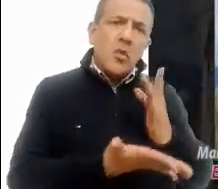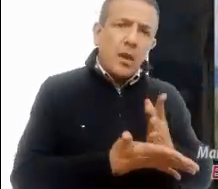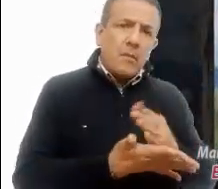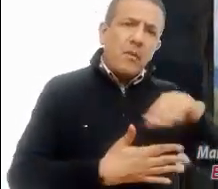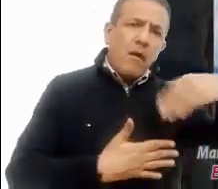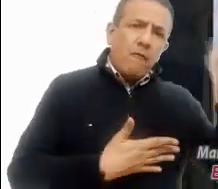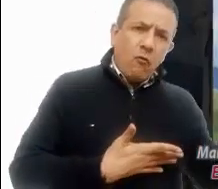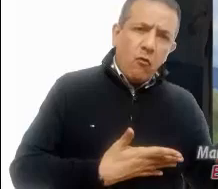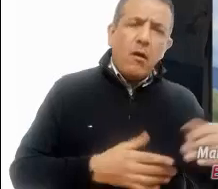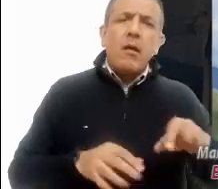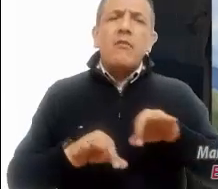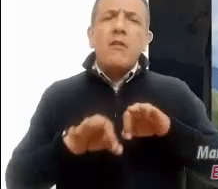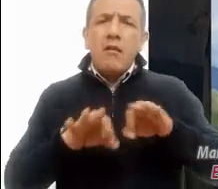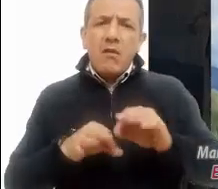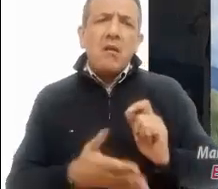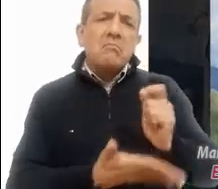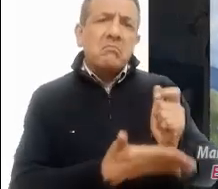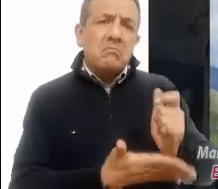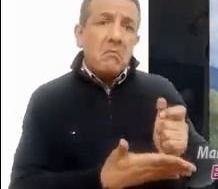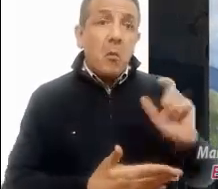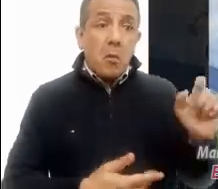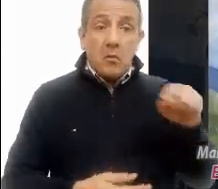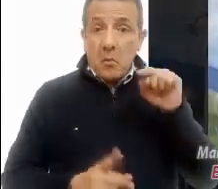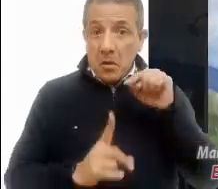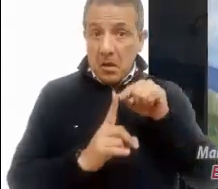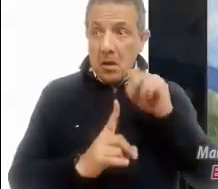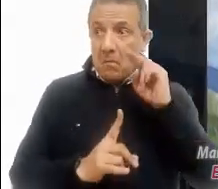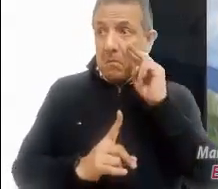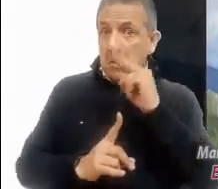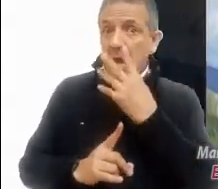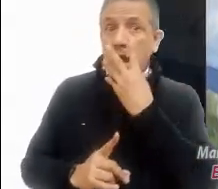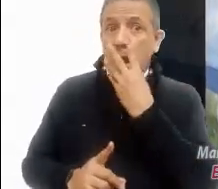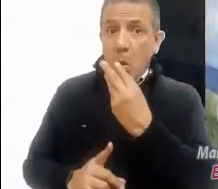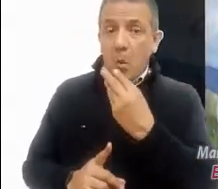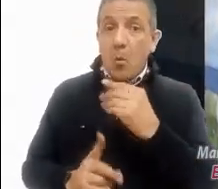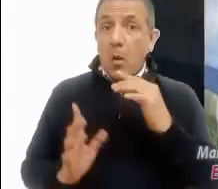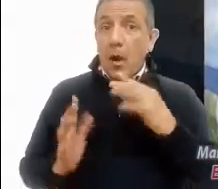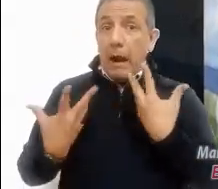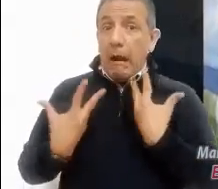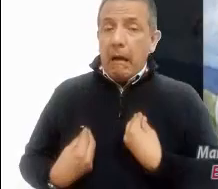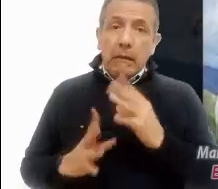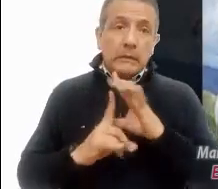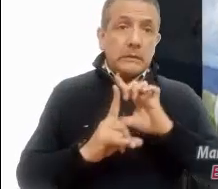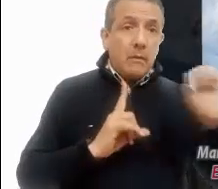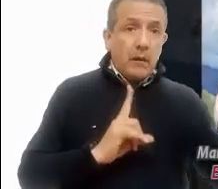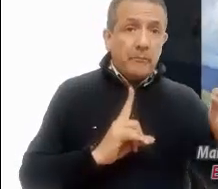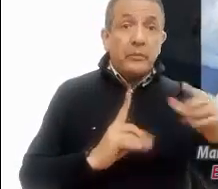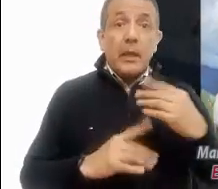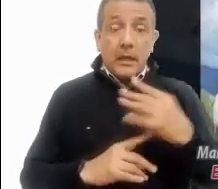cuando ve venir al lobo, abandona las ovejas y huye. El lobo se arroja sobre ellas y las